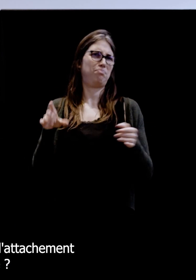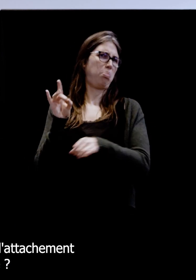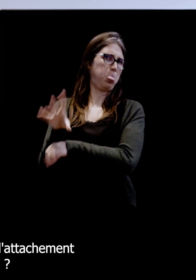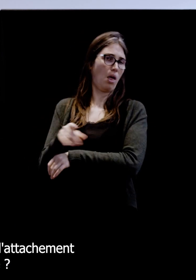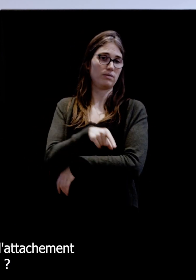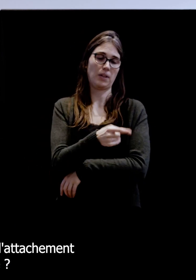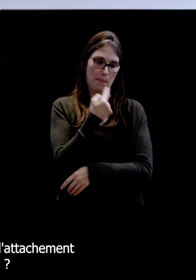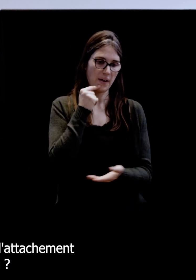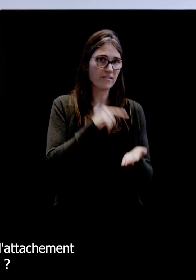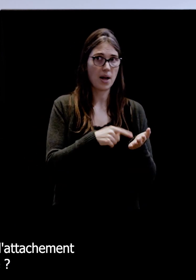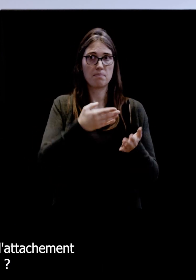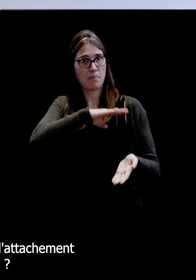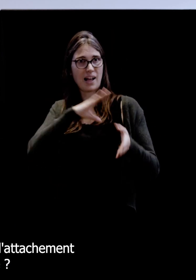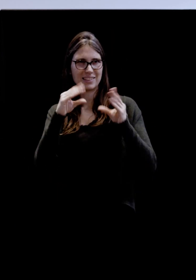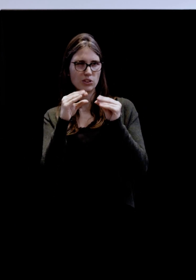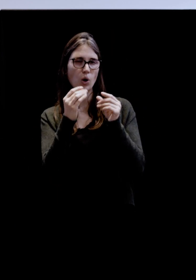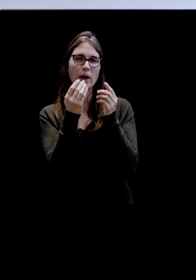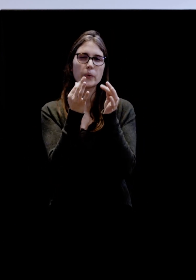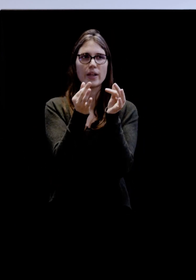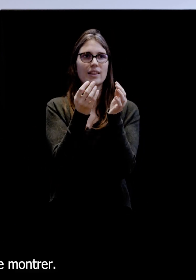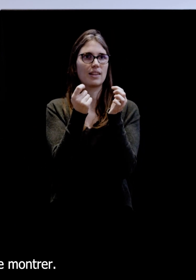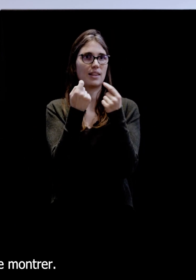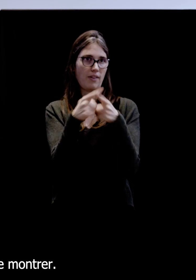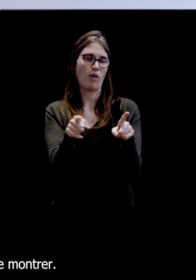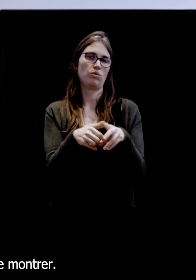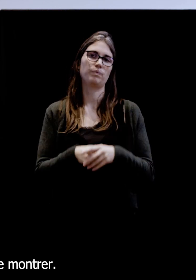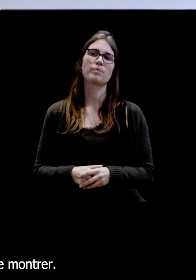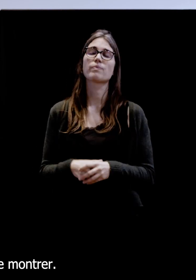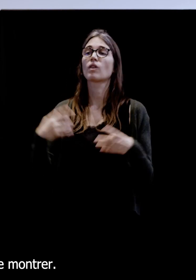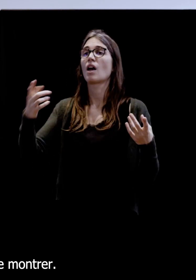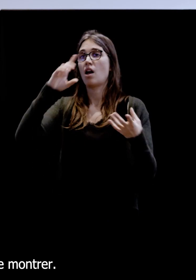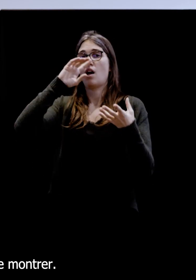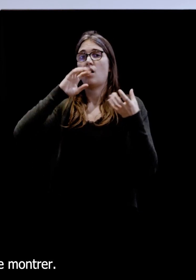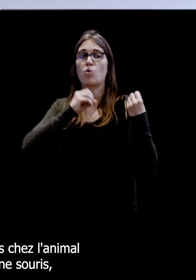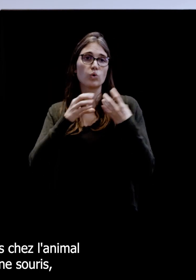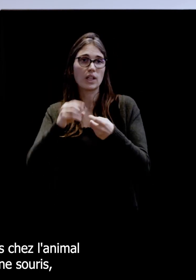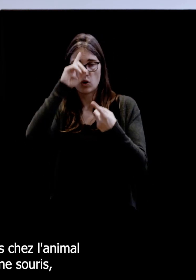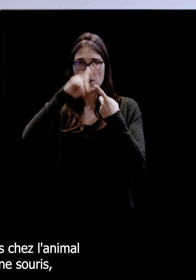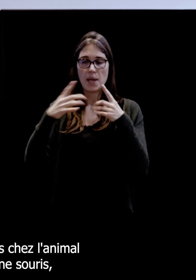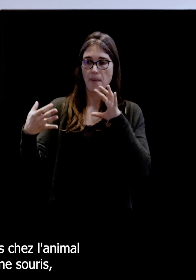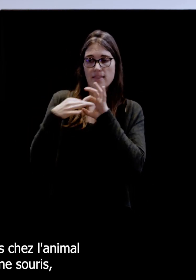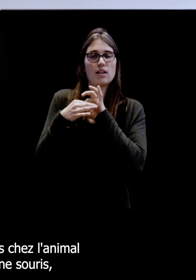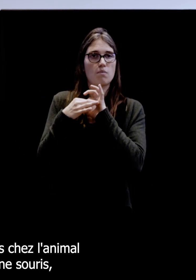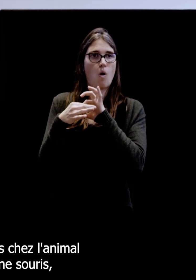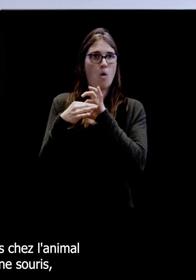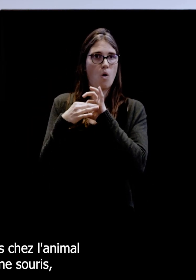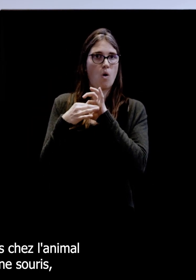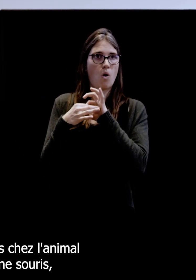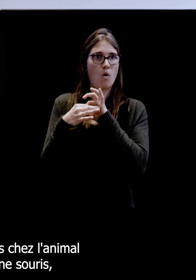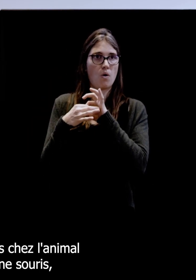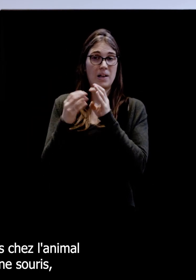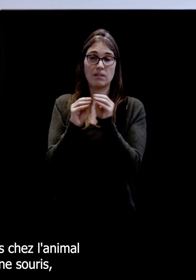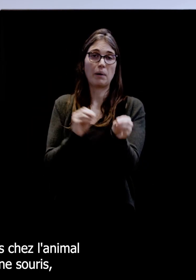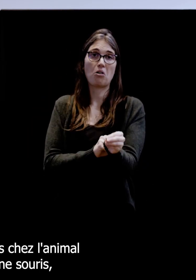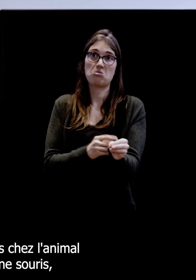Est-ce que ça a un effet sur l'attachement maternel précoce ? On n'a aucun moyen de le montrer. Il y a quand même des études chez l'animal qui montrent